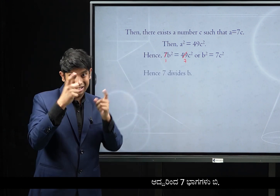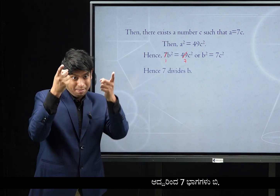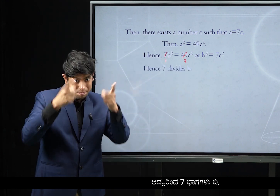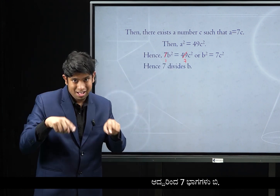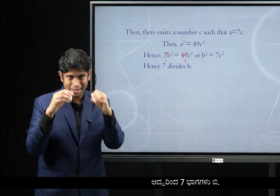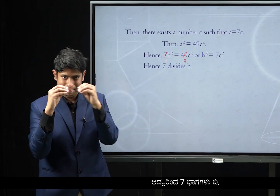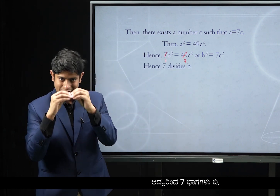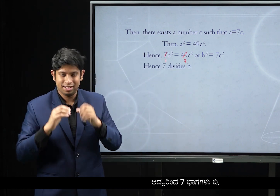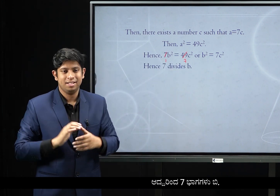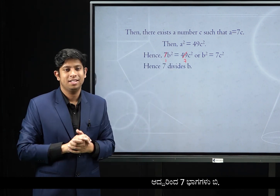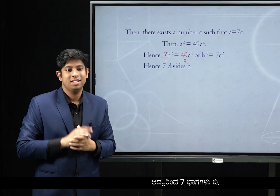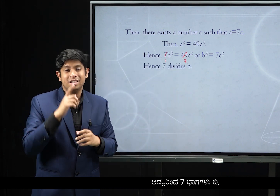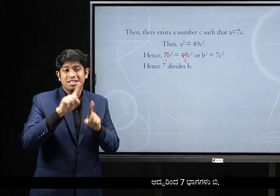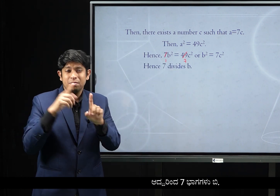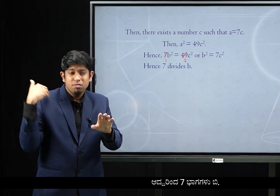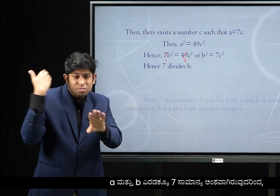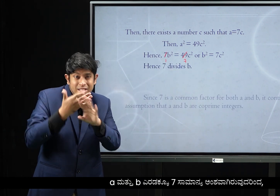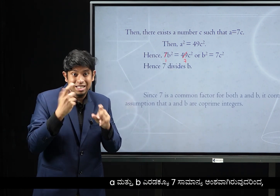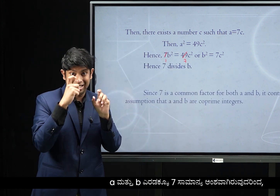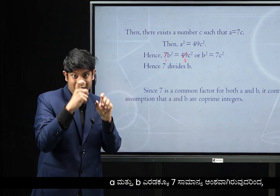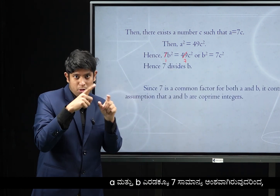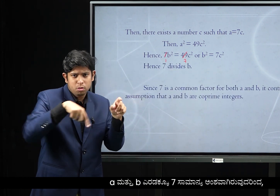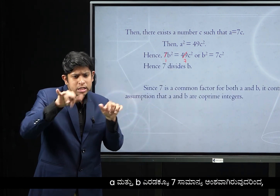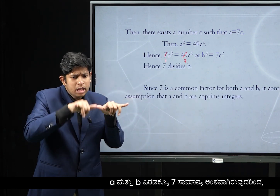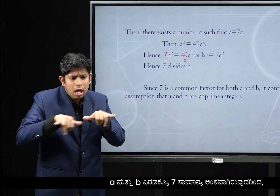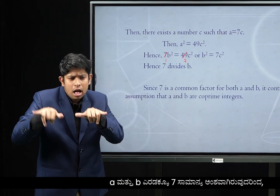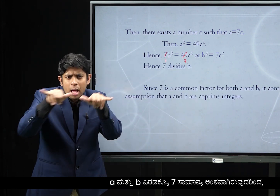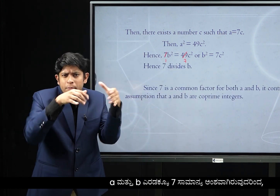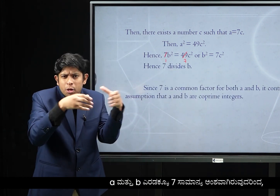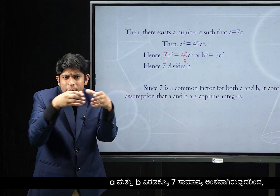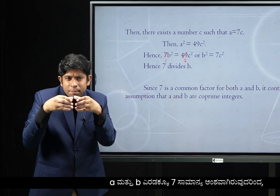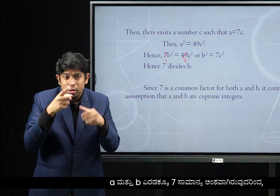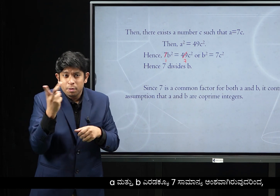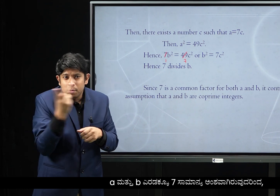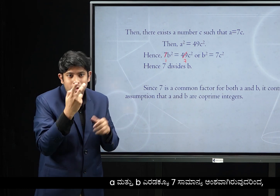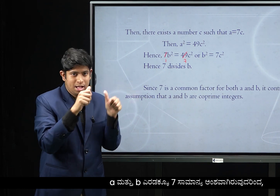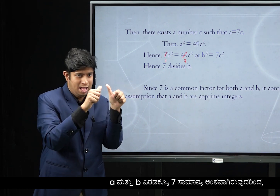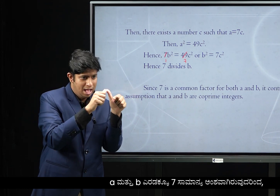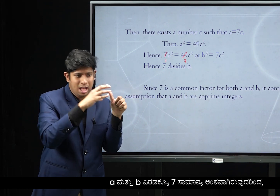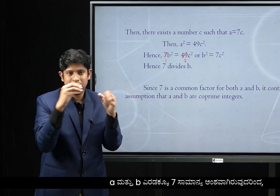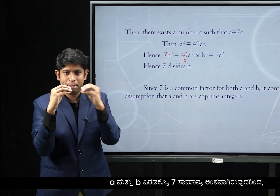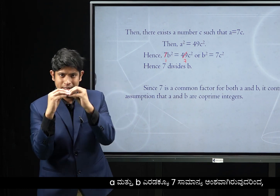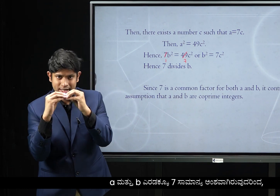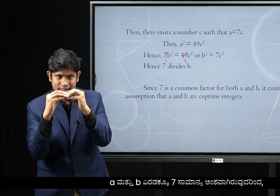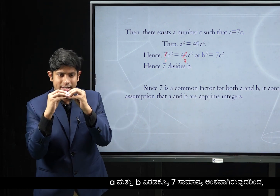ಆದ್ದರಿಂದ 7 ಭಾಗಗಳು B. A ಮತ್ತು B ಎರಡಕ್ಕೂ 7 ಸಾಮಾನ್ಯ ಅಂಶವಾಗಿರುವುದರಿಂದ A ಮತ್ತು